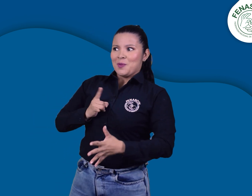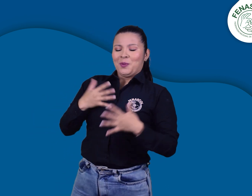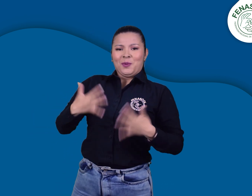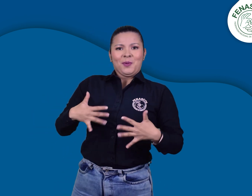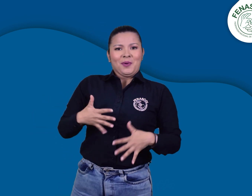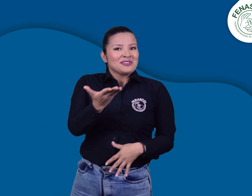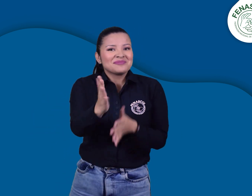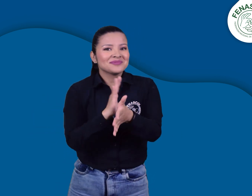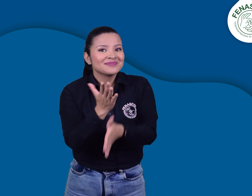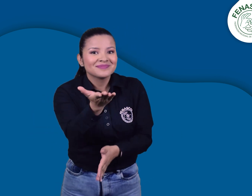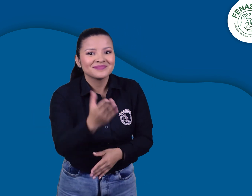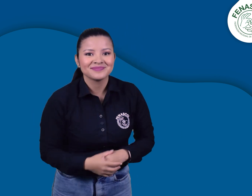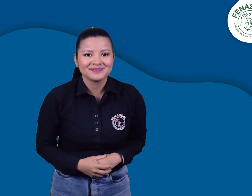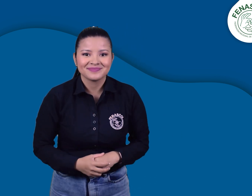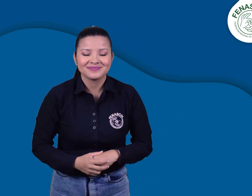numeroso. ¿Qué nos puedes decir al respecto?